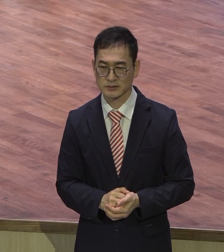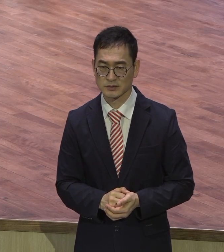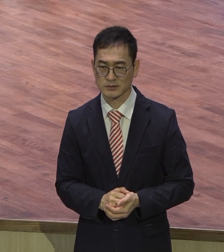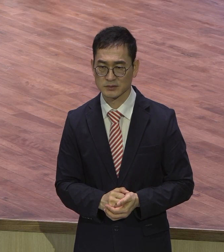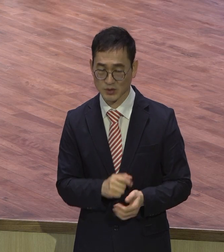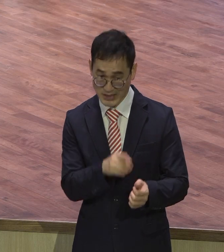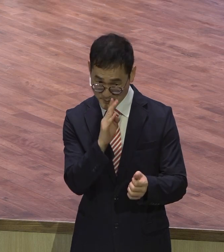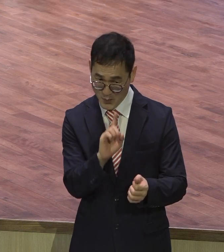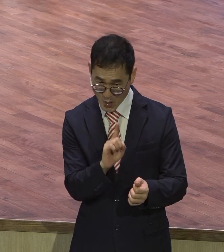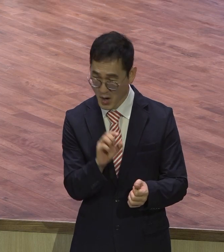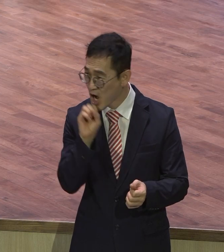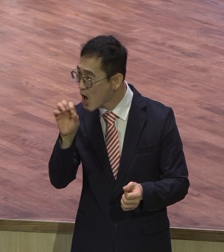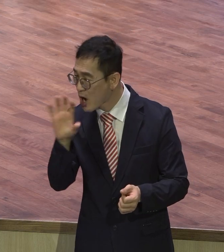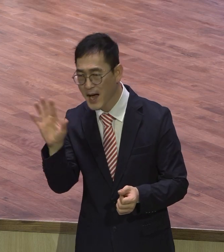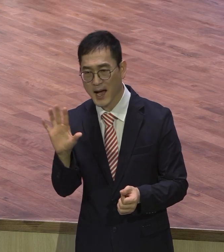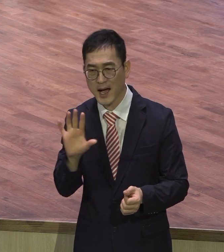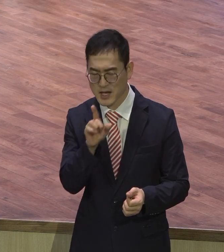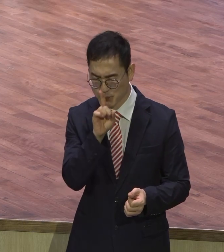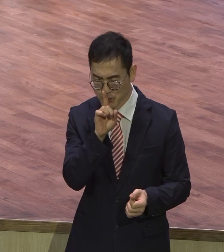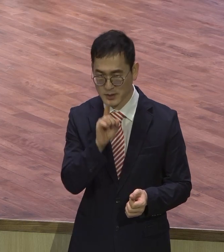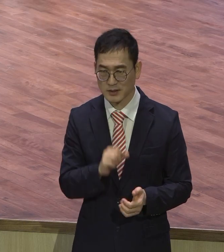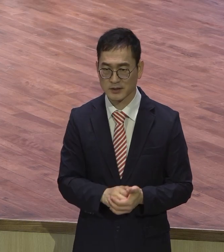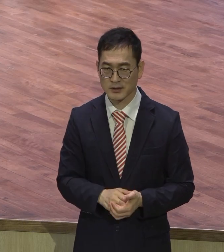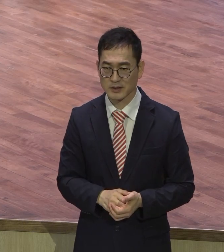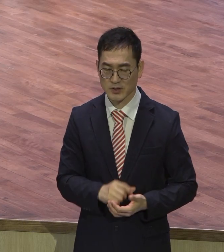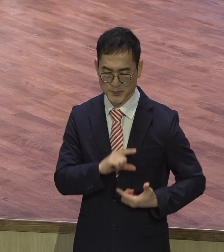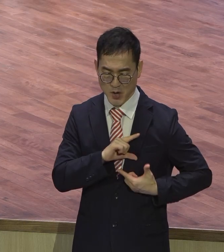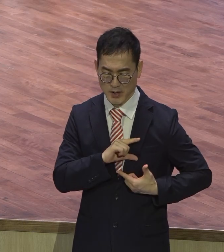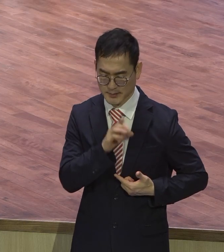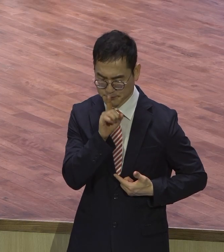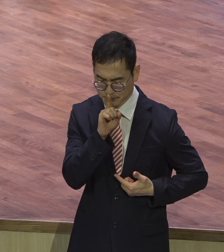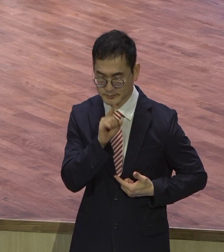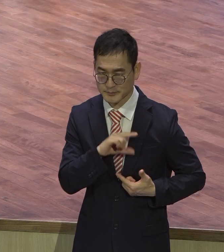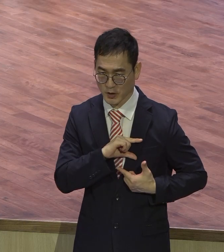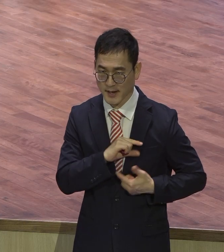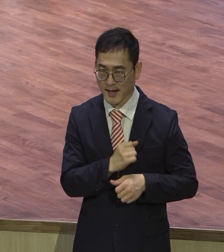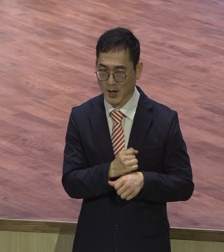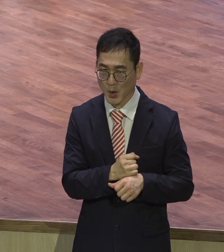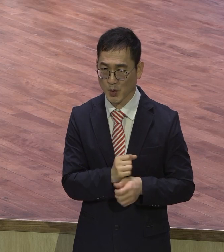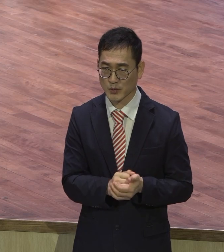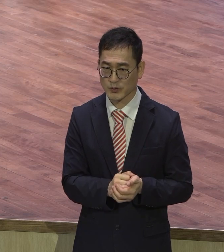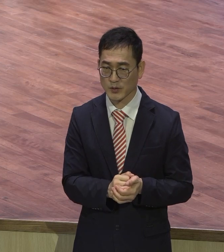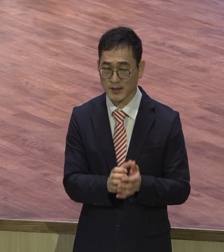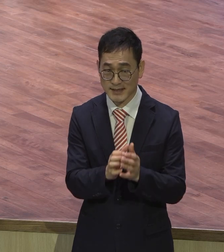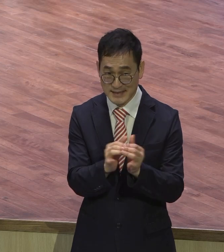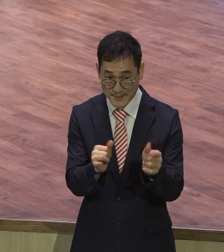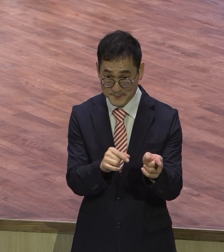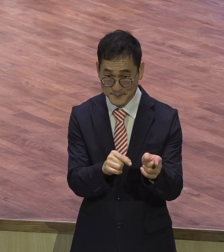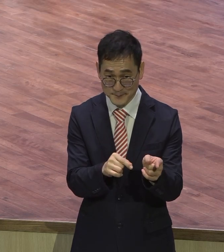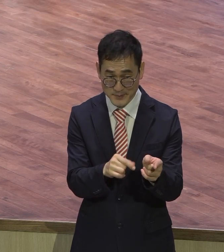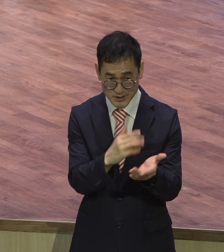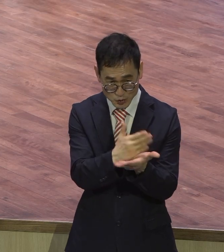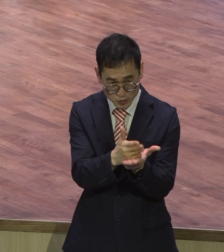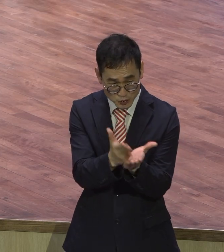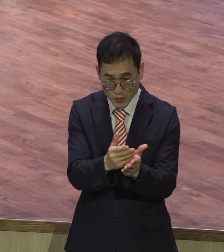전통과 명예유지 동업자 의식 인종 종교 국적 정파